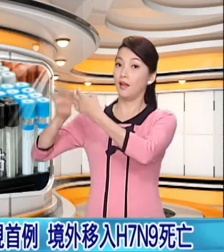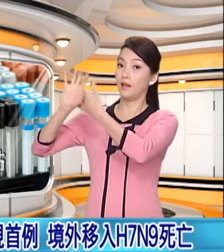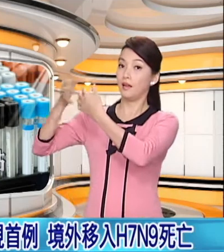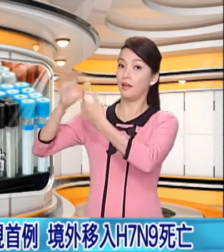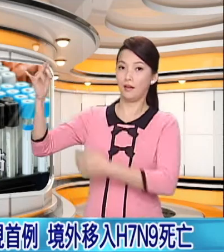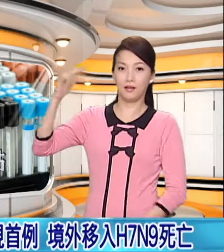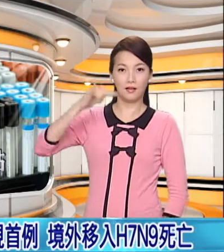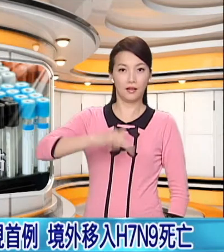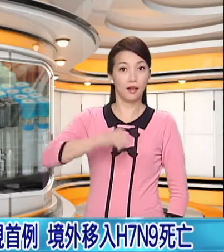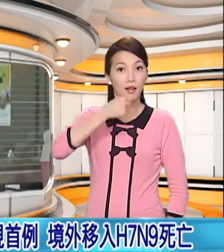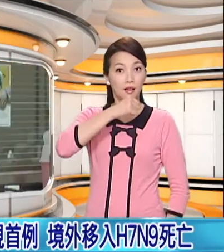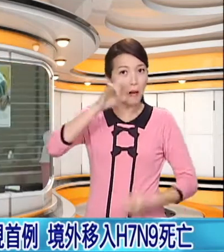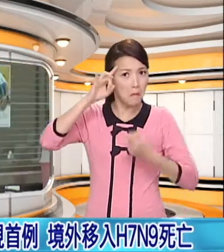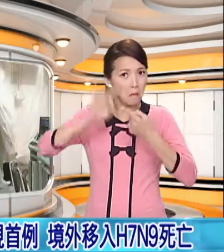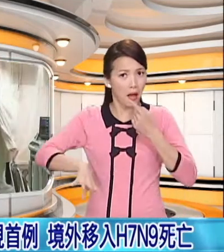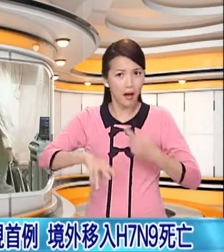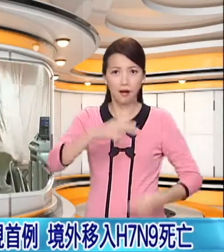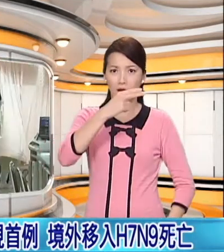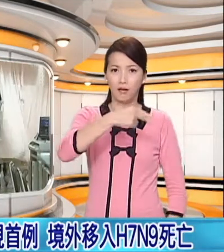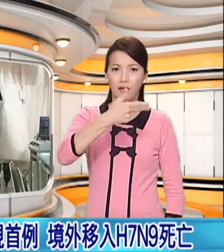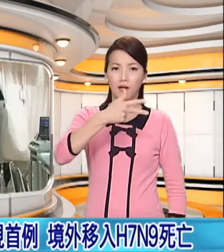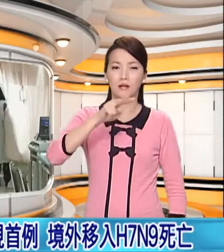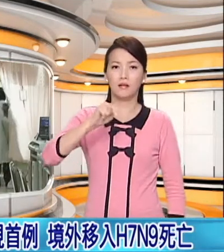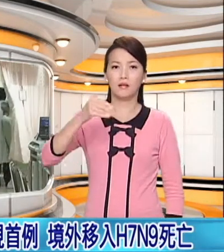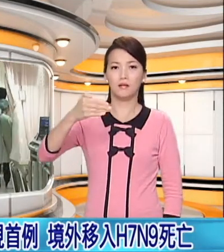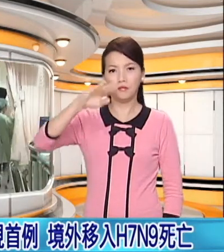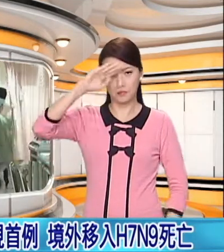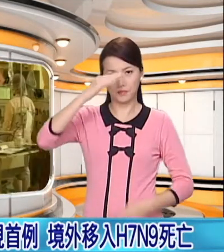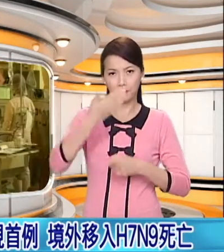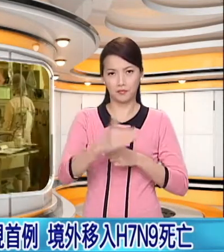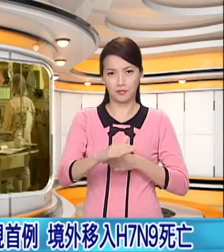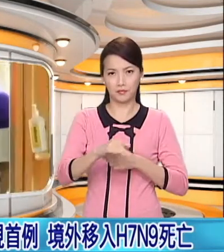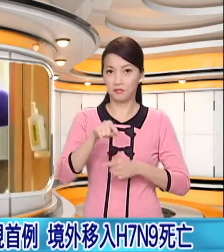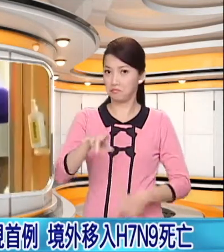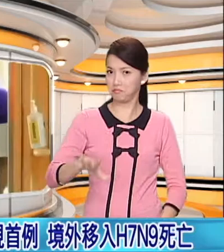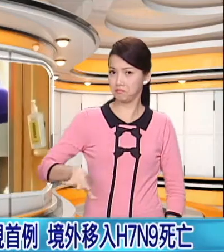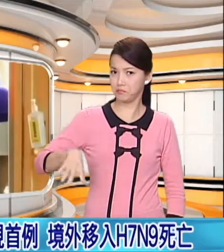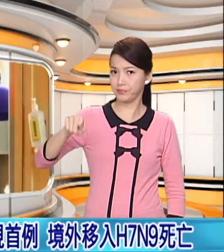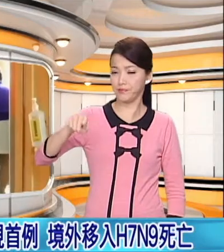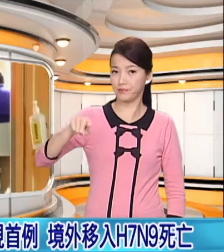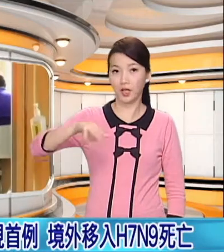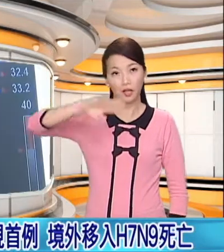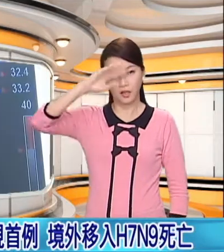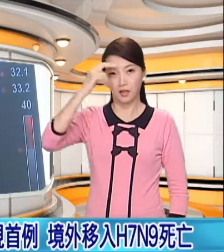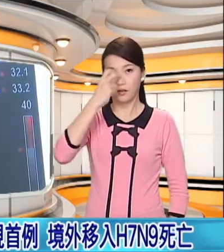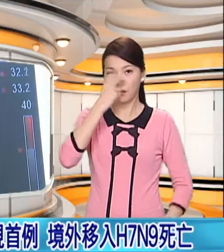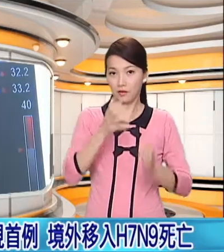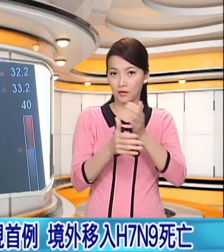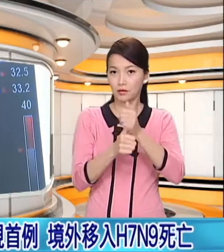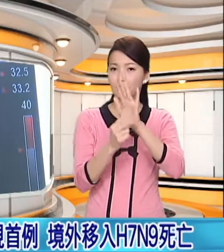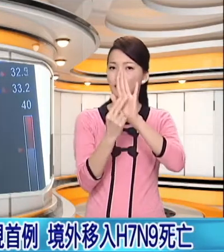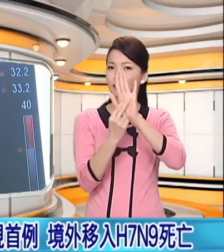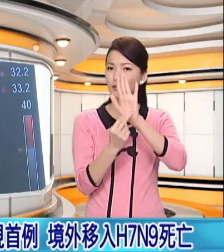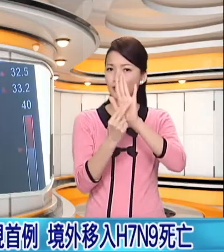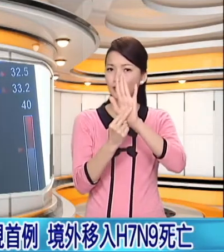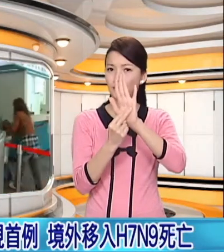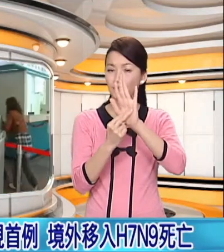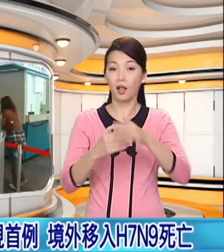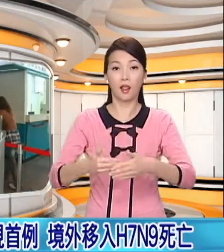台湾出现了第一例境外移入 H7N9 死亡个案。疾管署表示，这名来自中